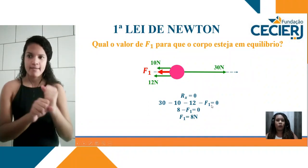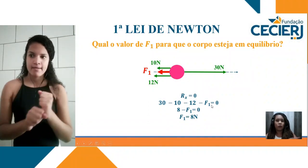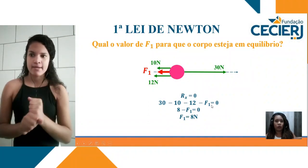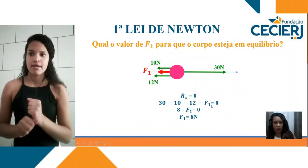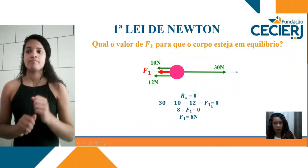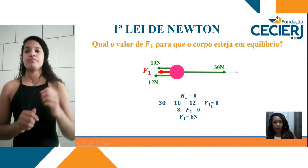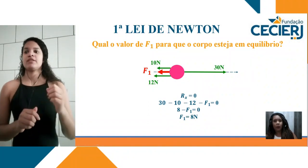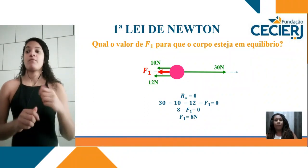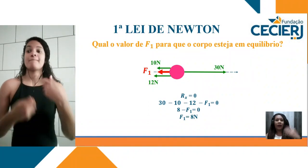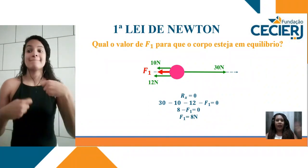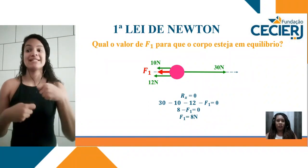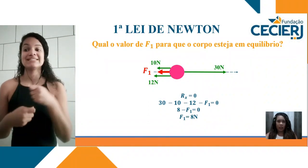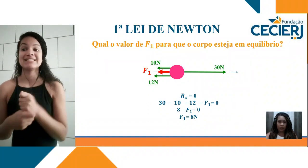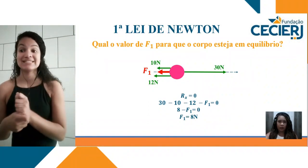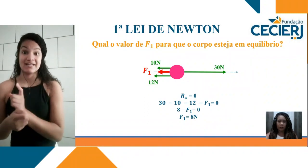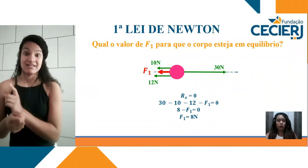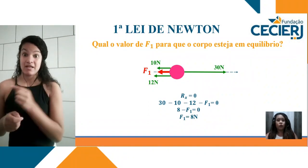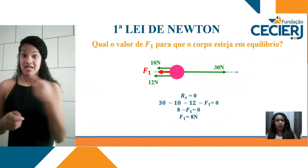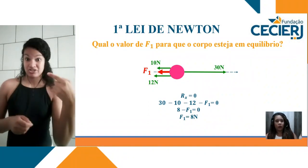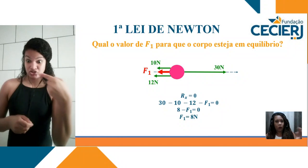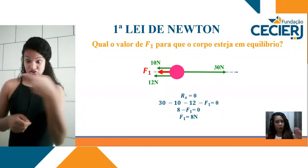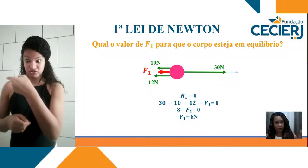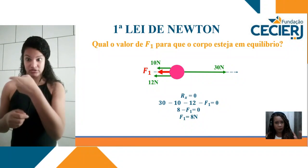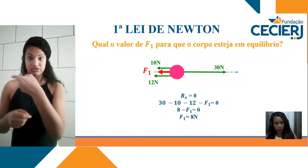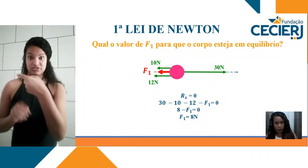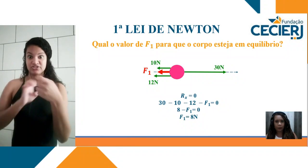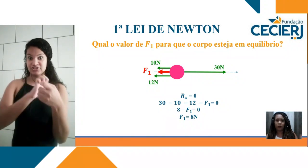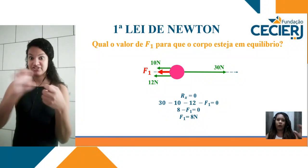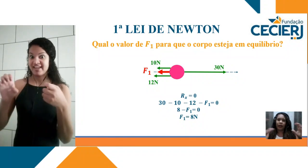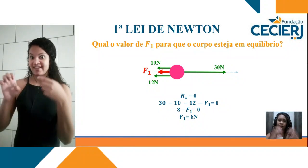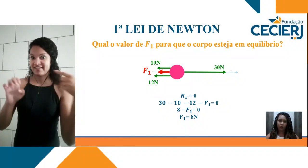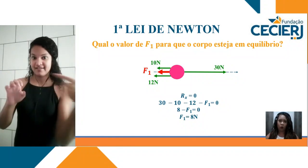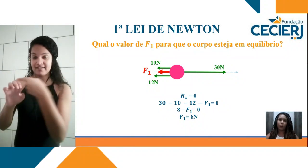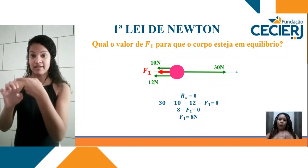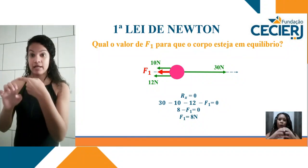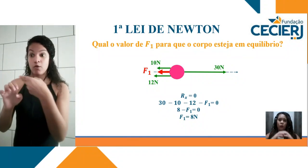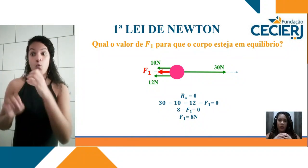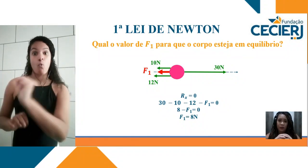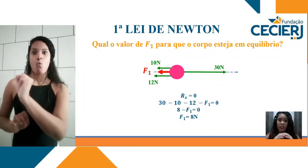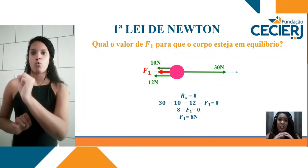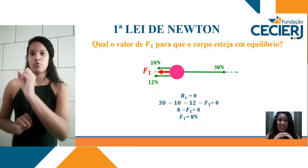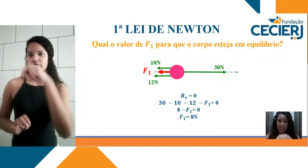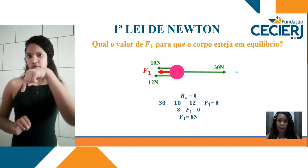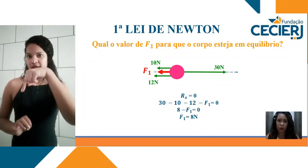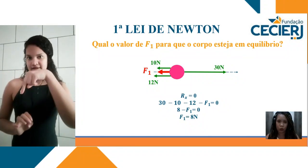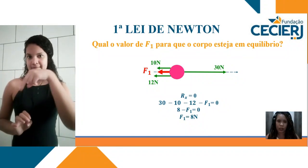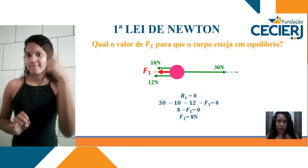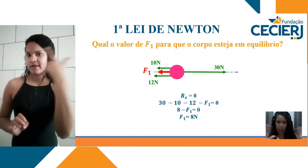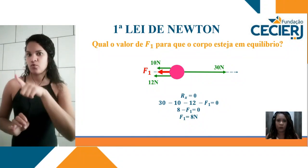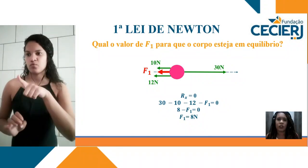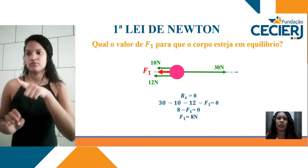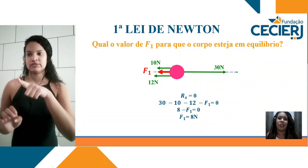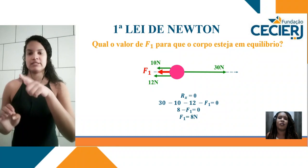força horizontal para a esquerda de valor 8 newtons para colocar esse corpo com as forças que ele já possui,